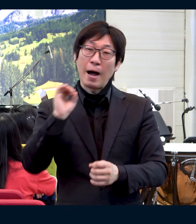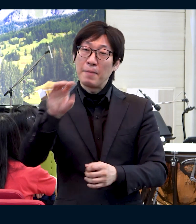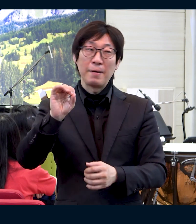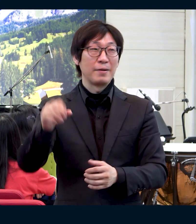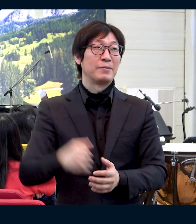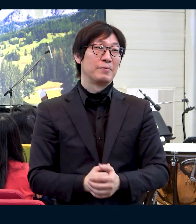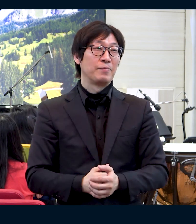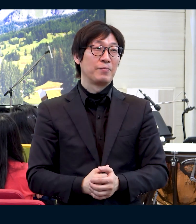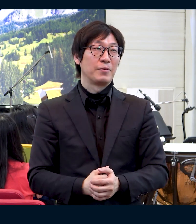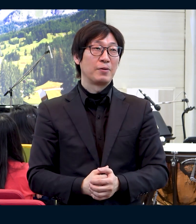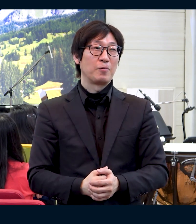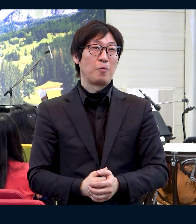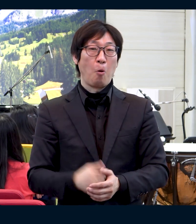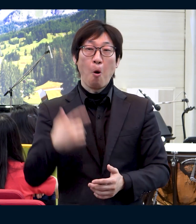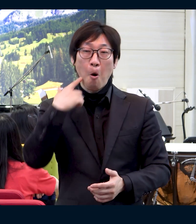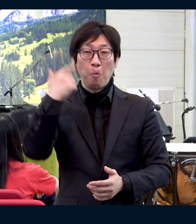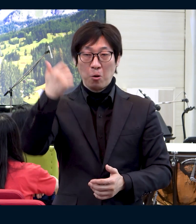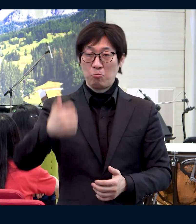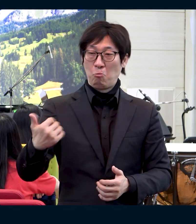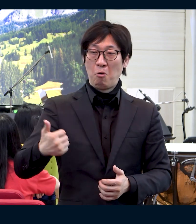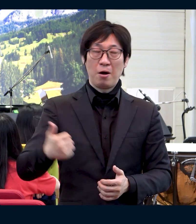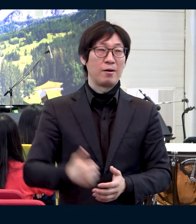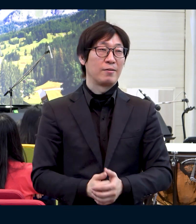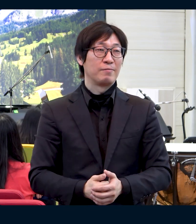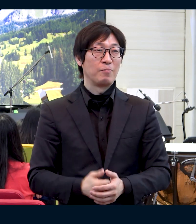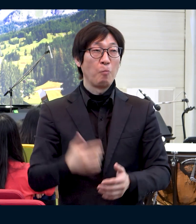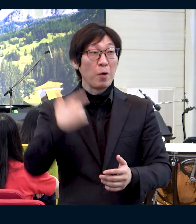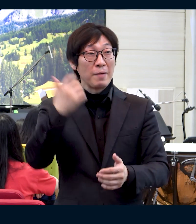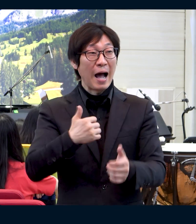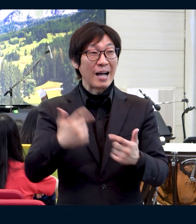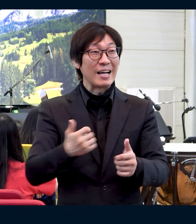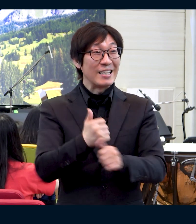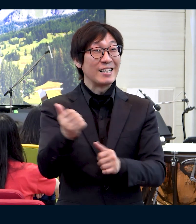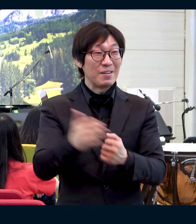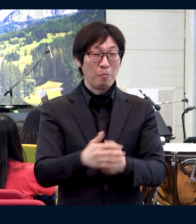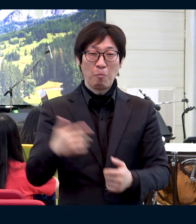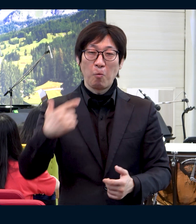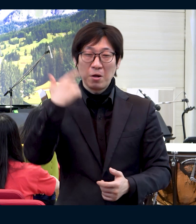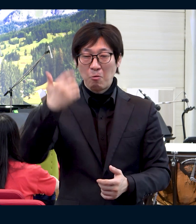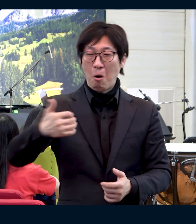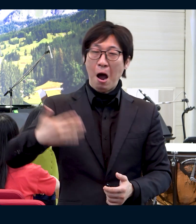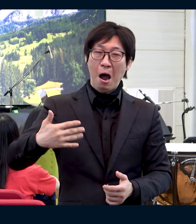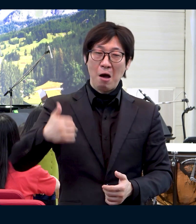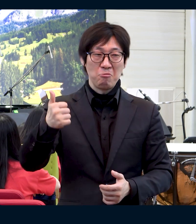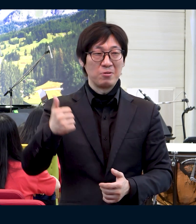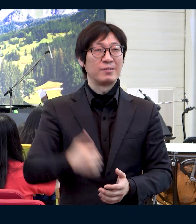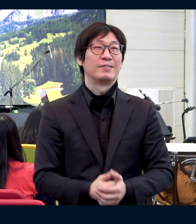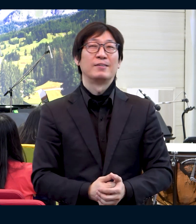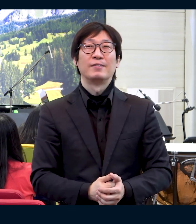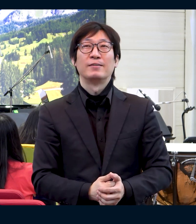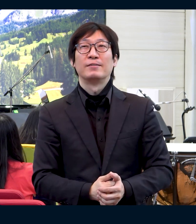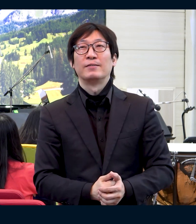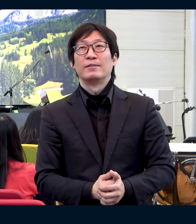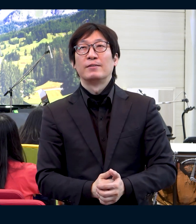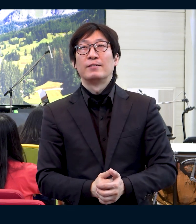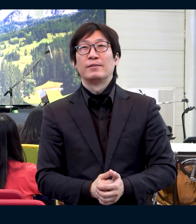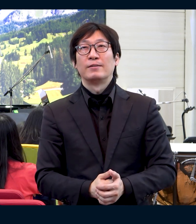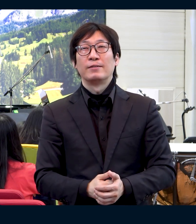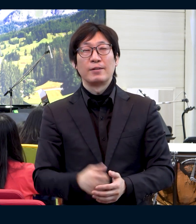보여주었던 그런 친구입니다. 하루는 진지하게 목사님 이렇게 부르는 거예요. 그러다